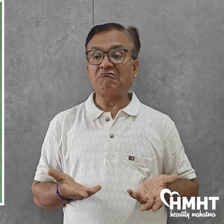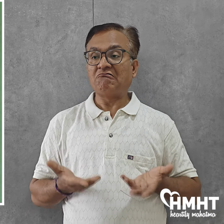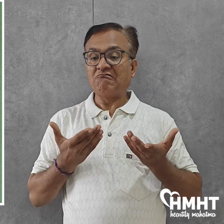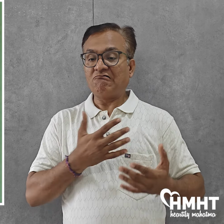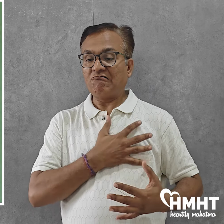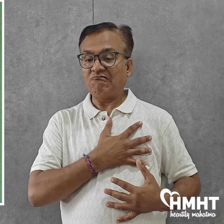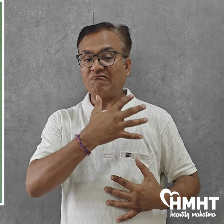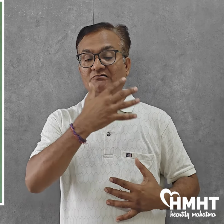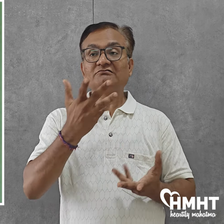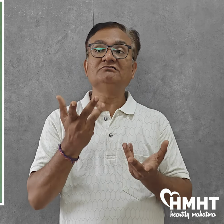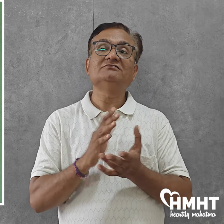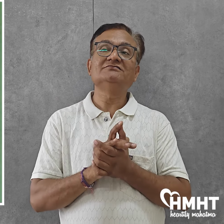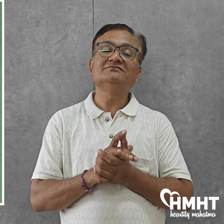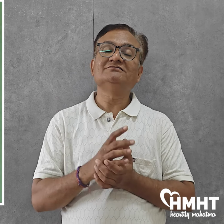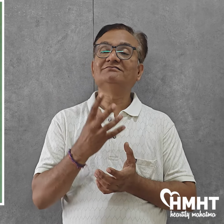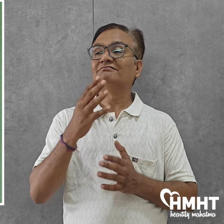છે.